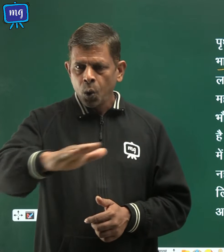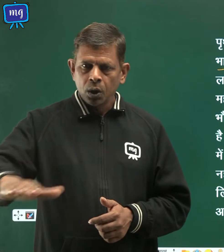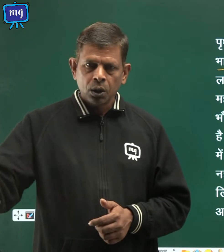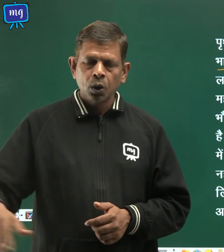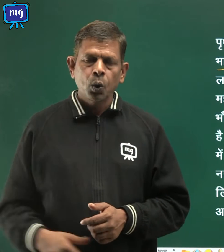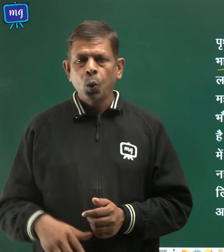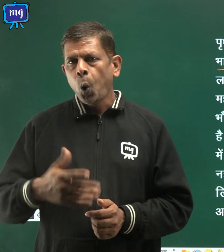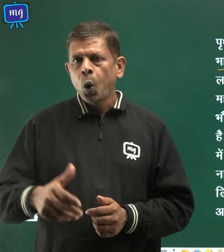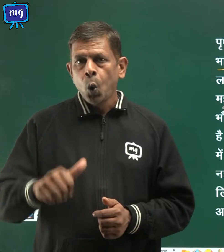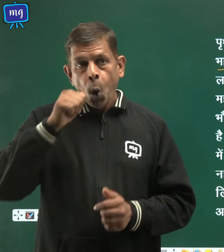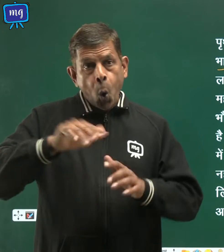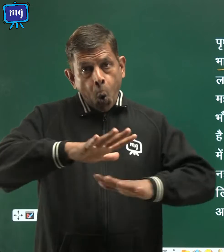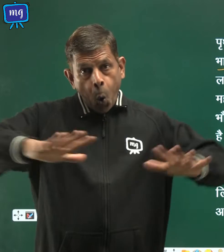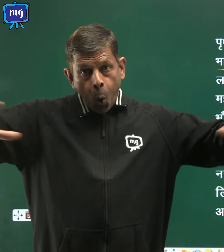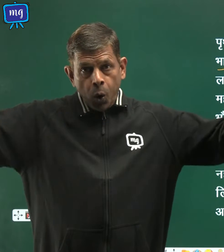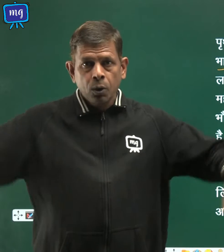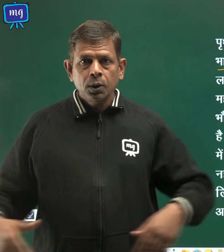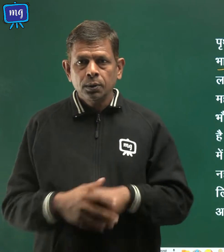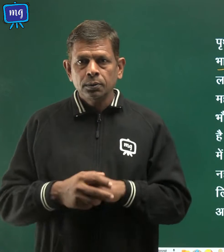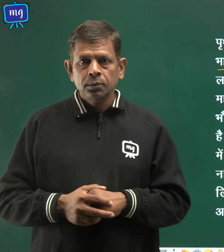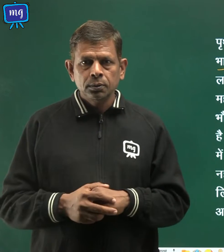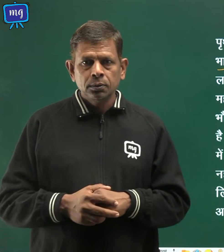और महासागरों,